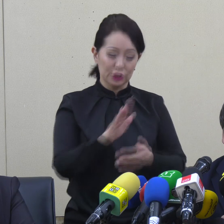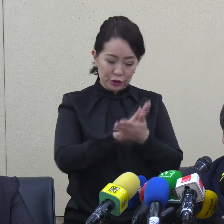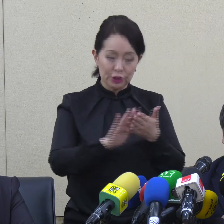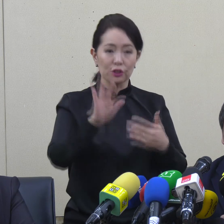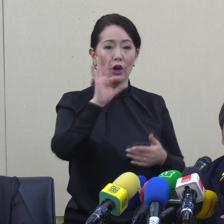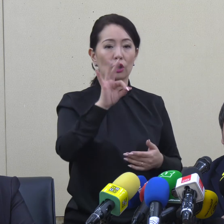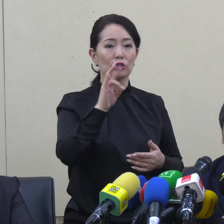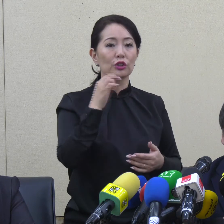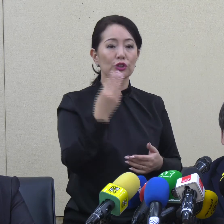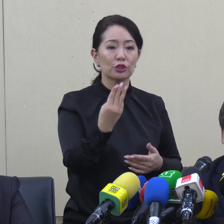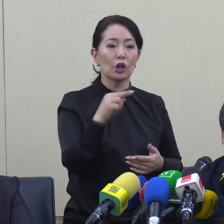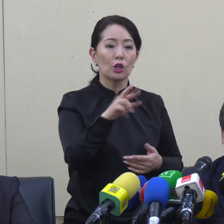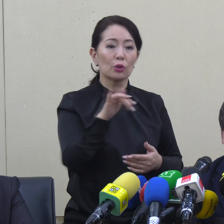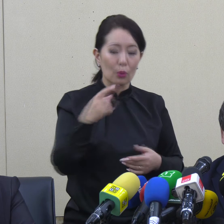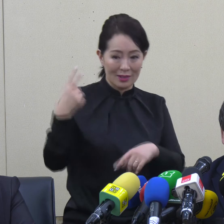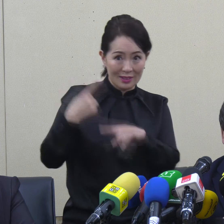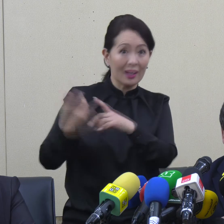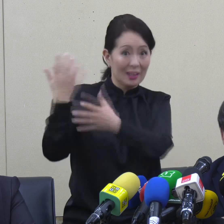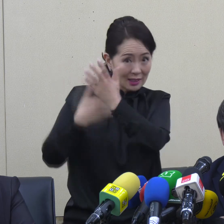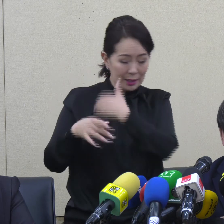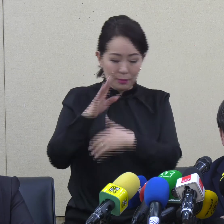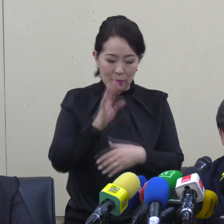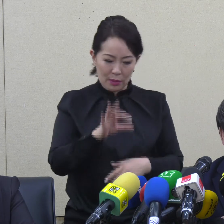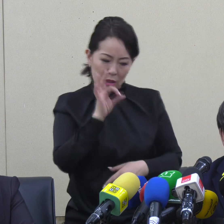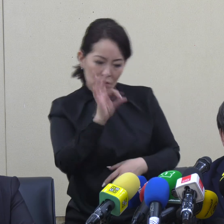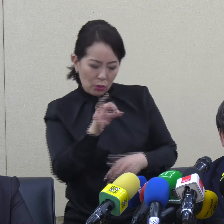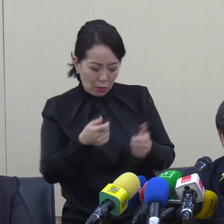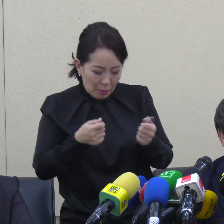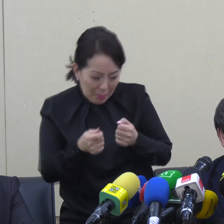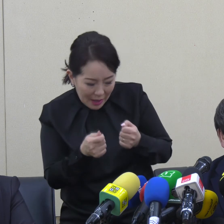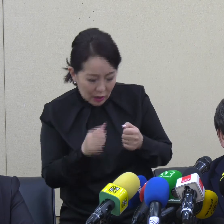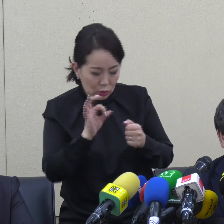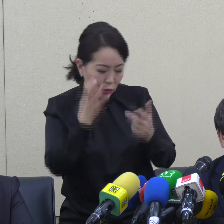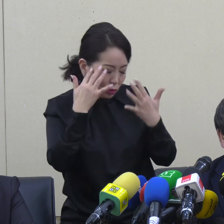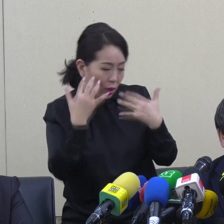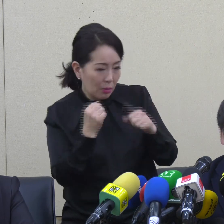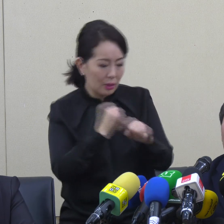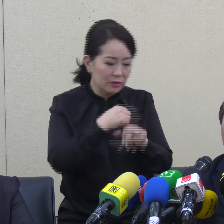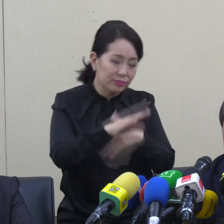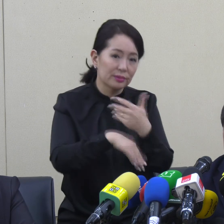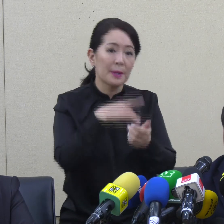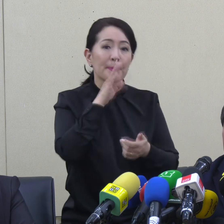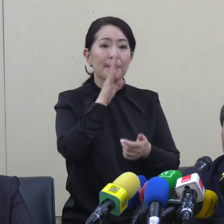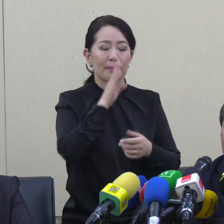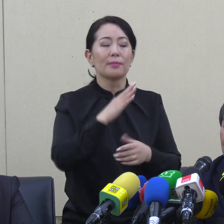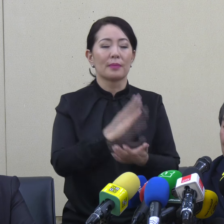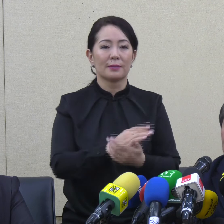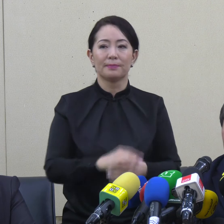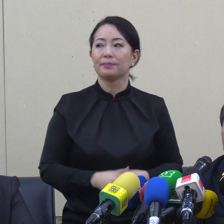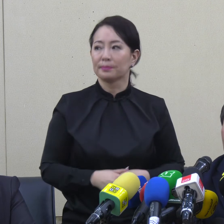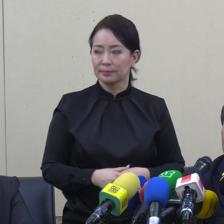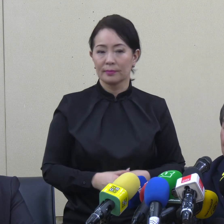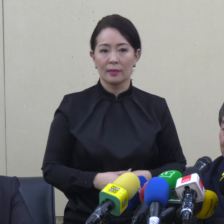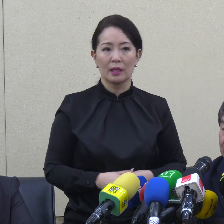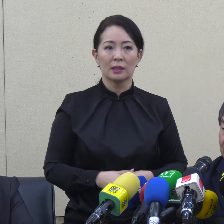онцлог эртэл бид нар бол одоо зөв менеж зөв зохион байгуулалтаар ажиллана гэж ажиллаж